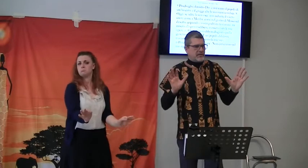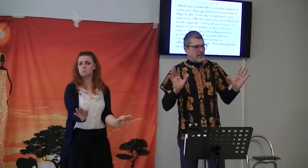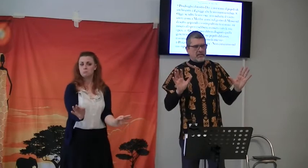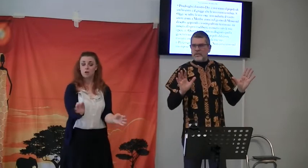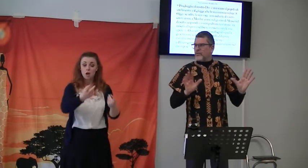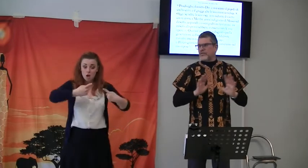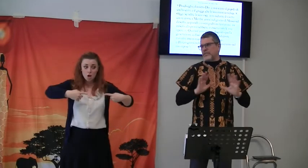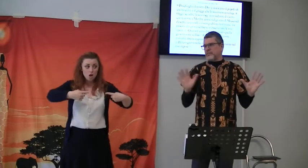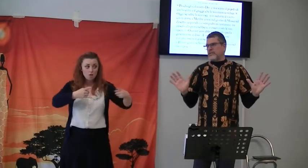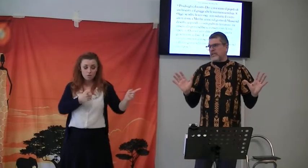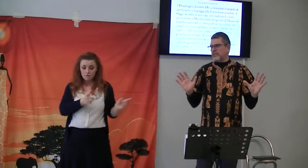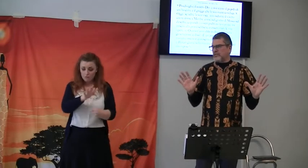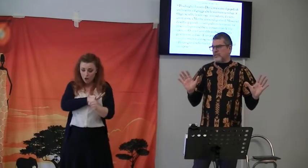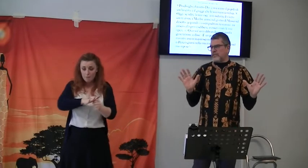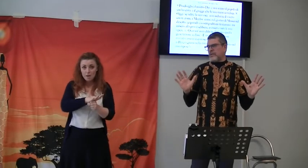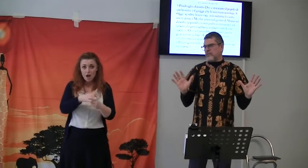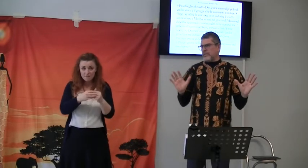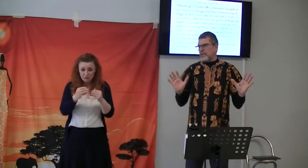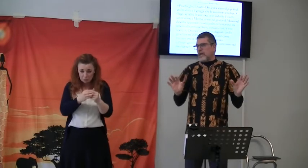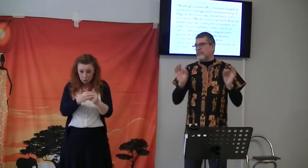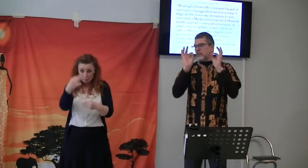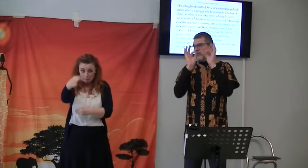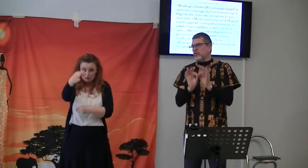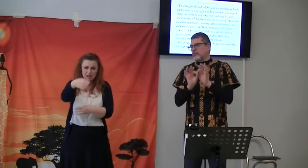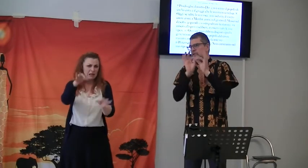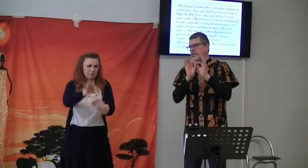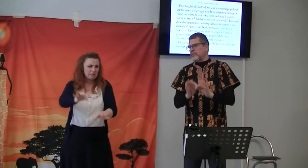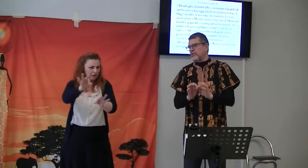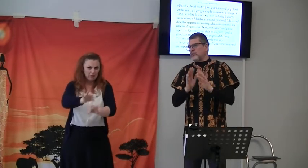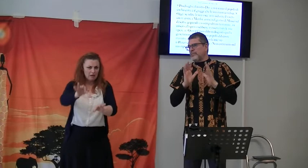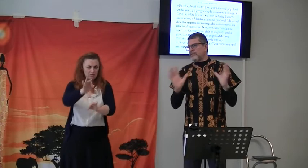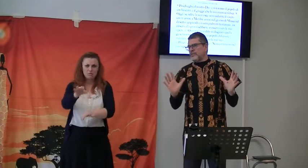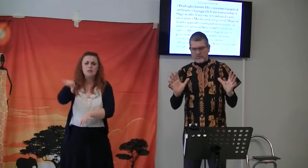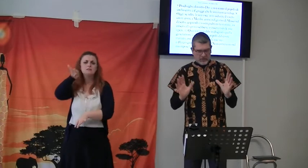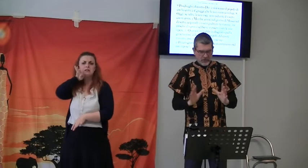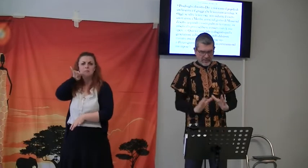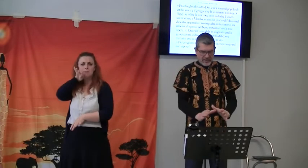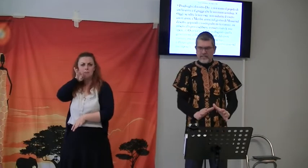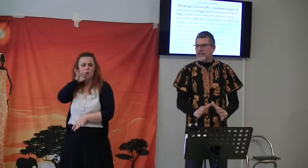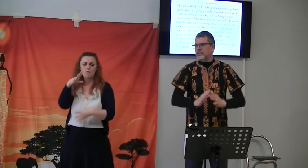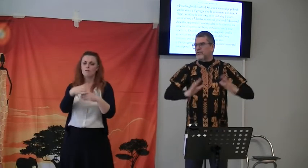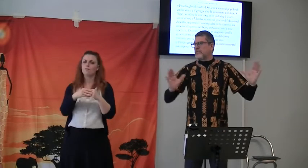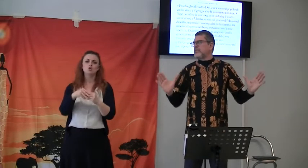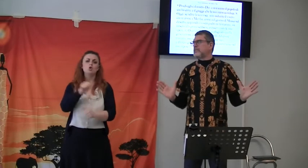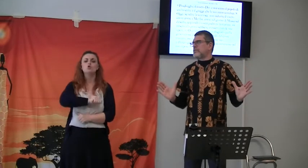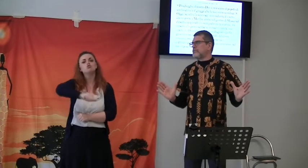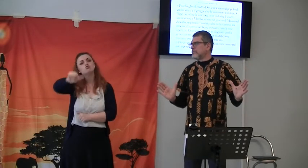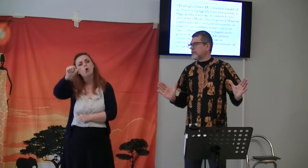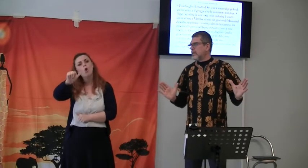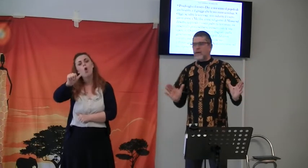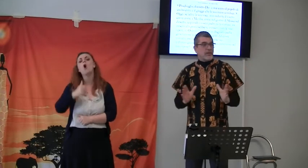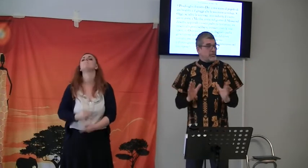cari amici e fratelli, non abbiamo fatto niente di speciale in Zimbabwe. Abbiamo solo semplicemente ubbidito, cosa che è richiesta a tutti i figli di